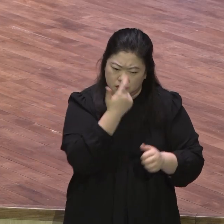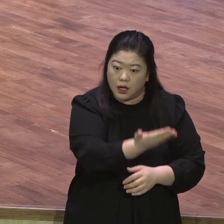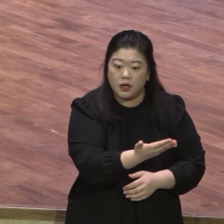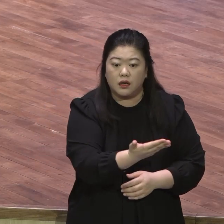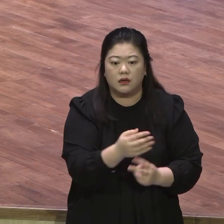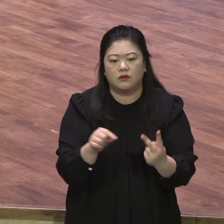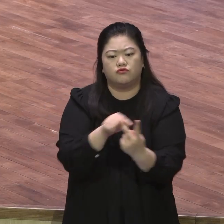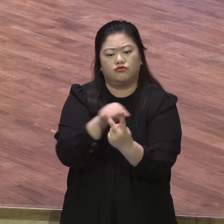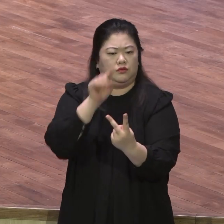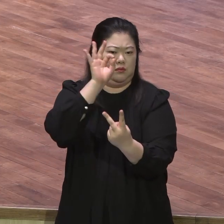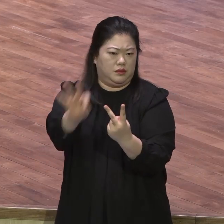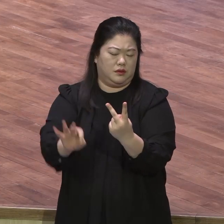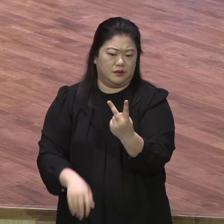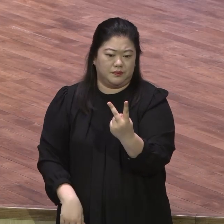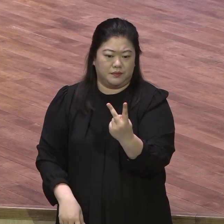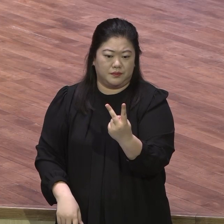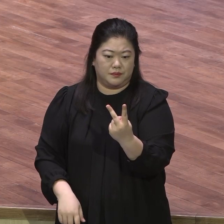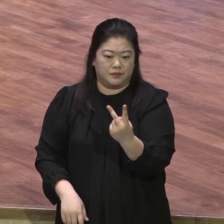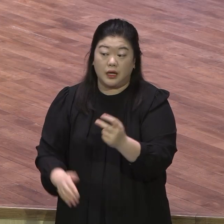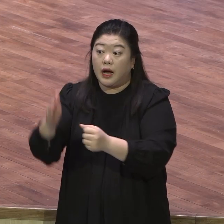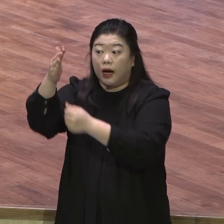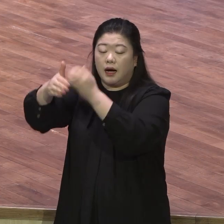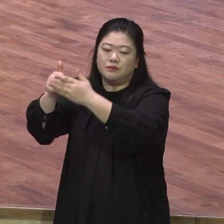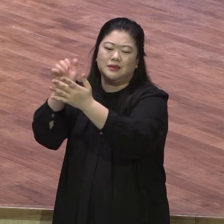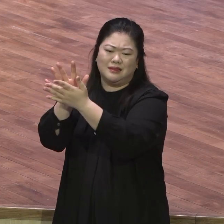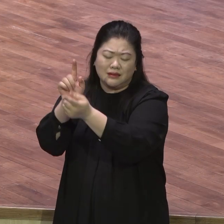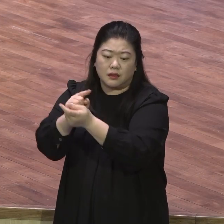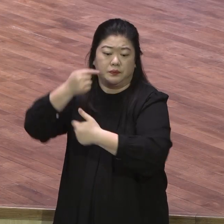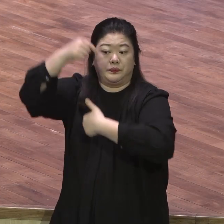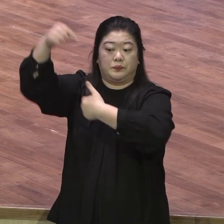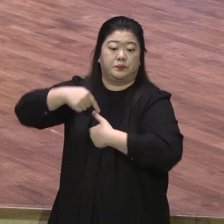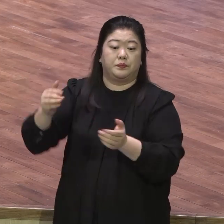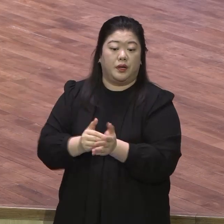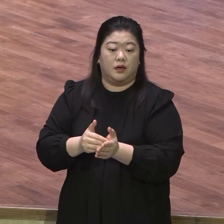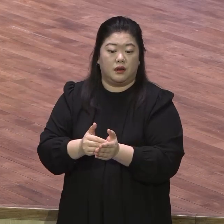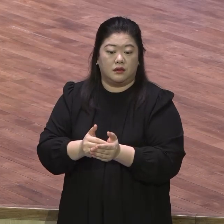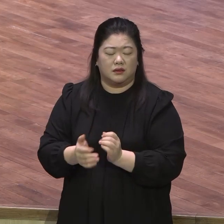우리에게 보여주신 내용이에요. 이게 사람 말이 아니에요.